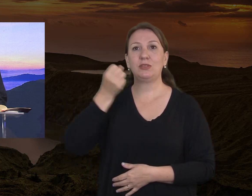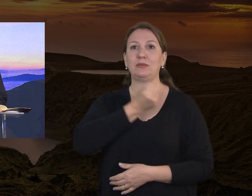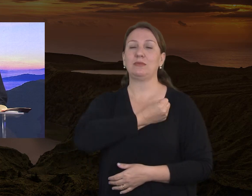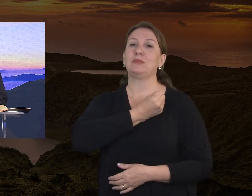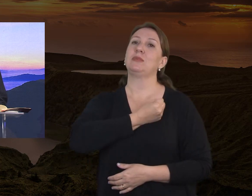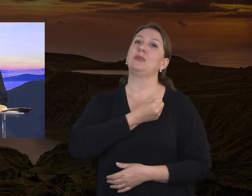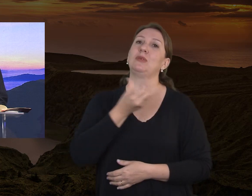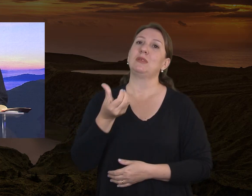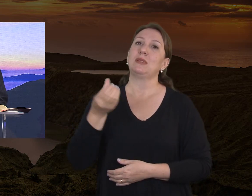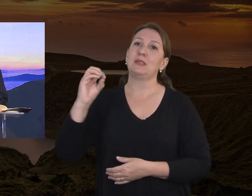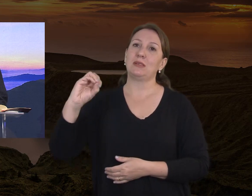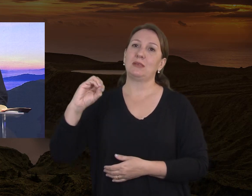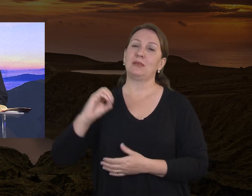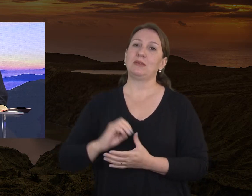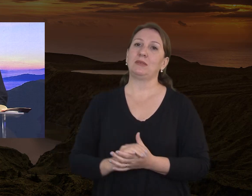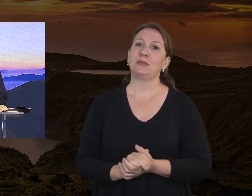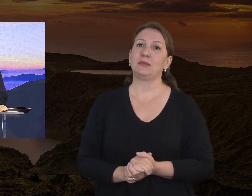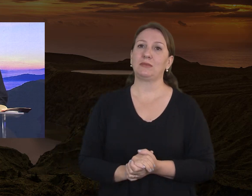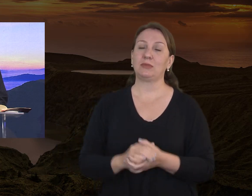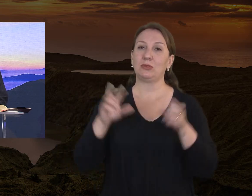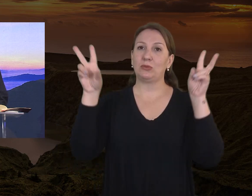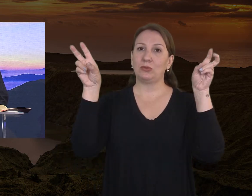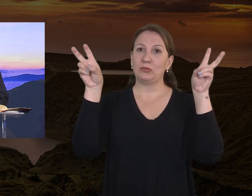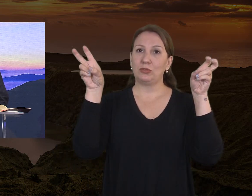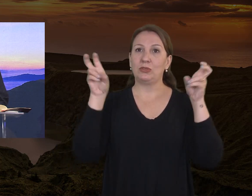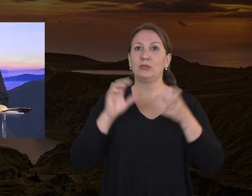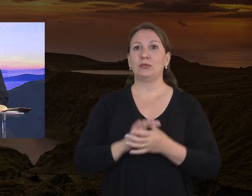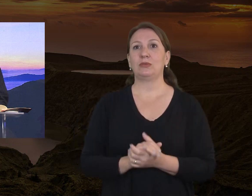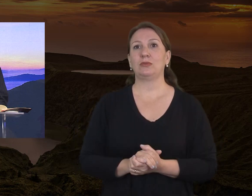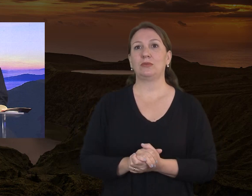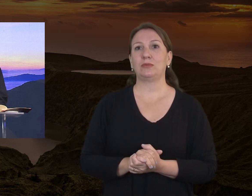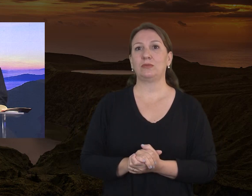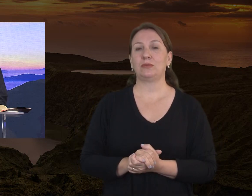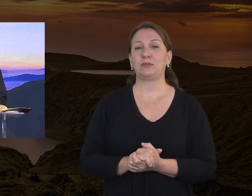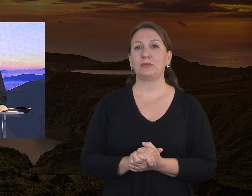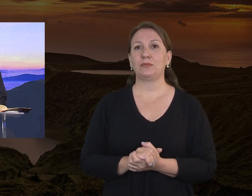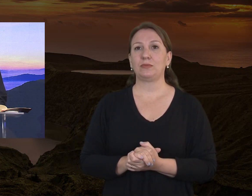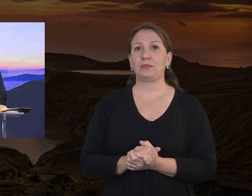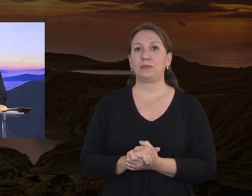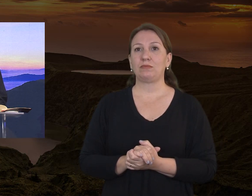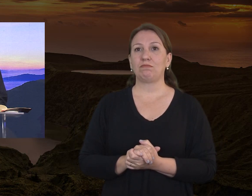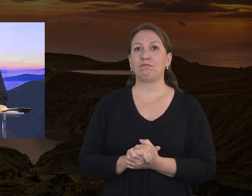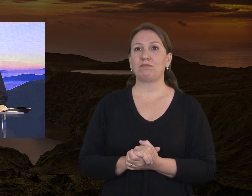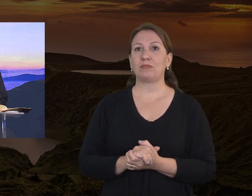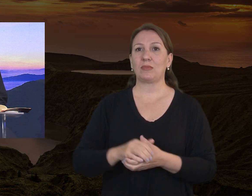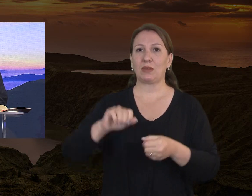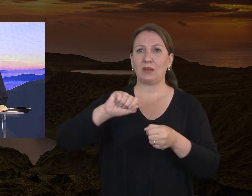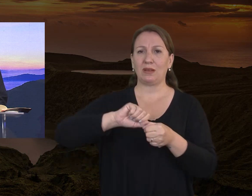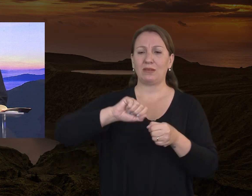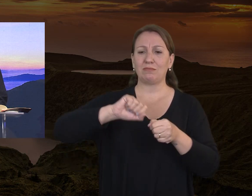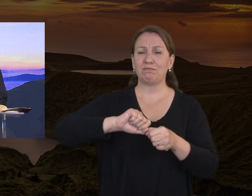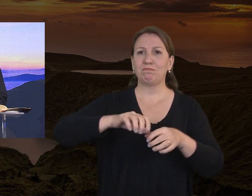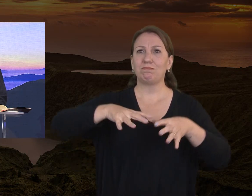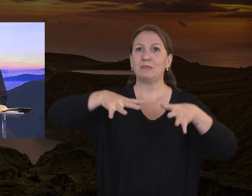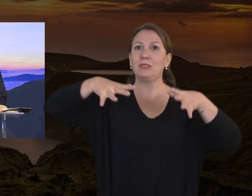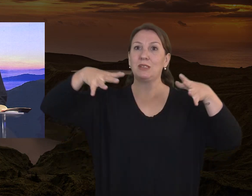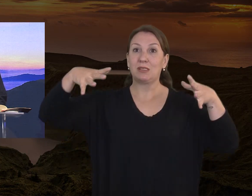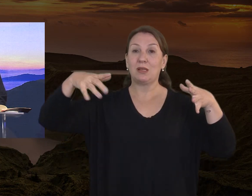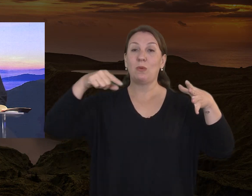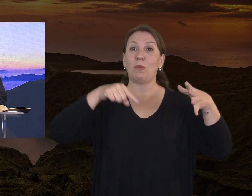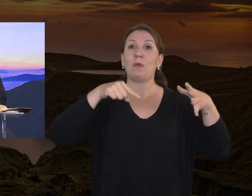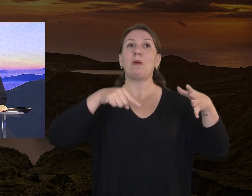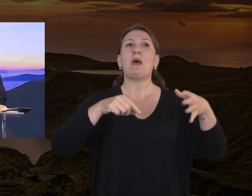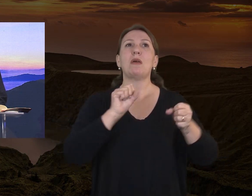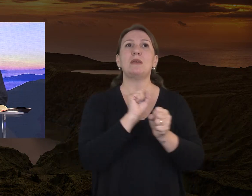série, e o título dessa mensagem é A Criação